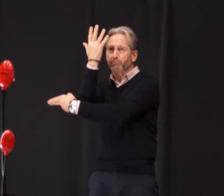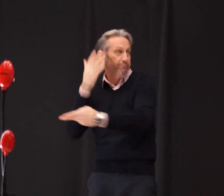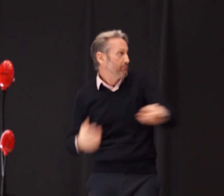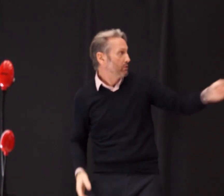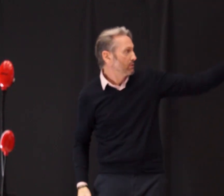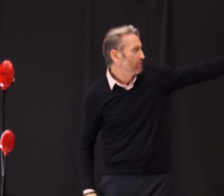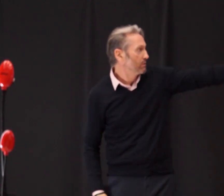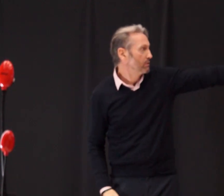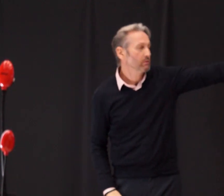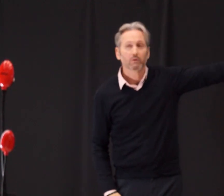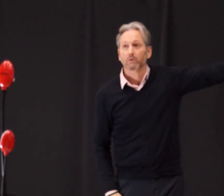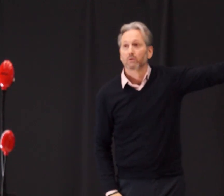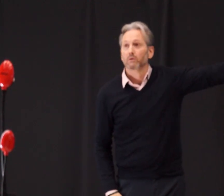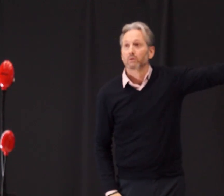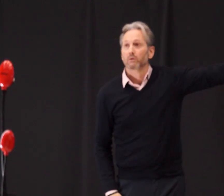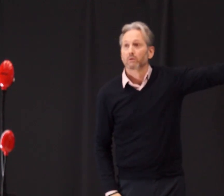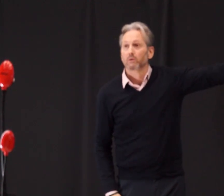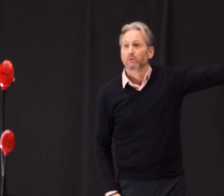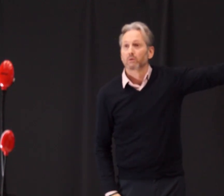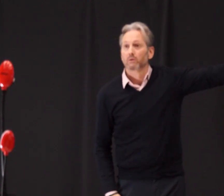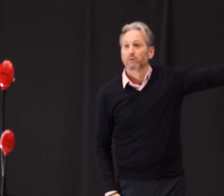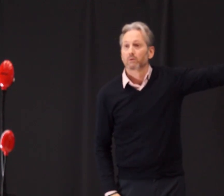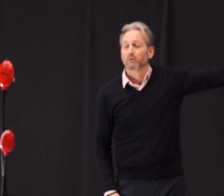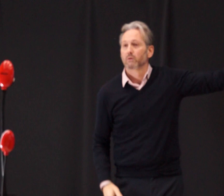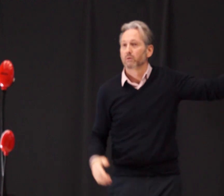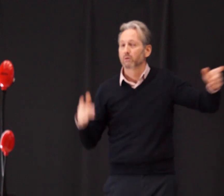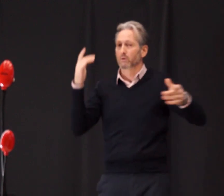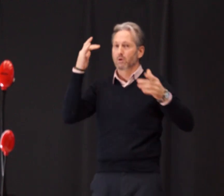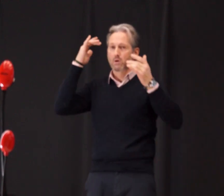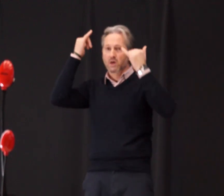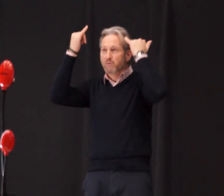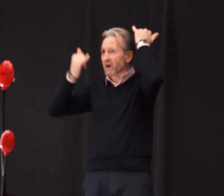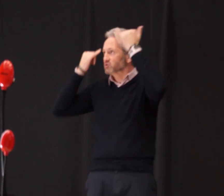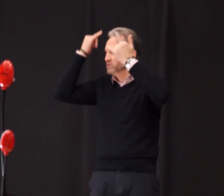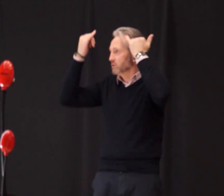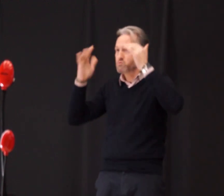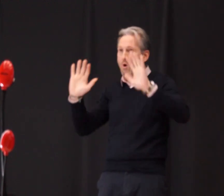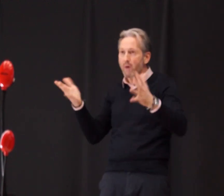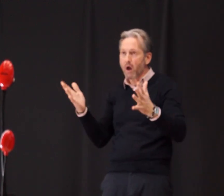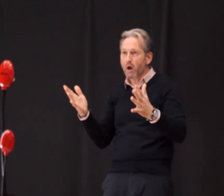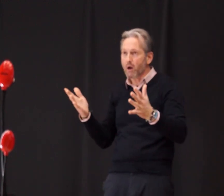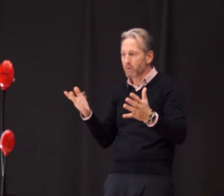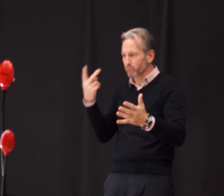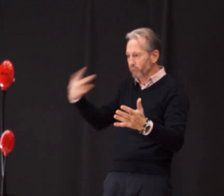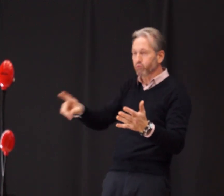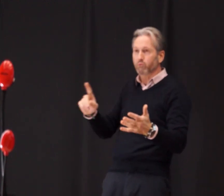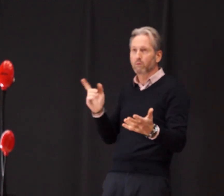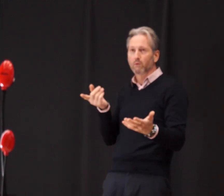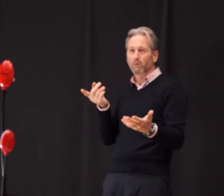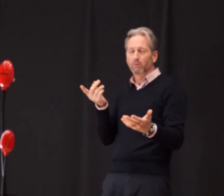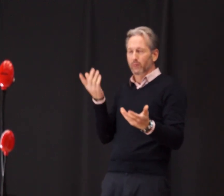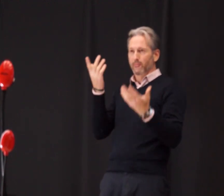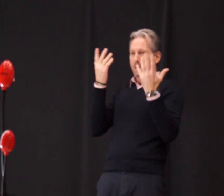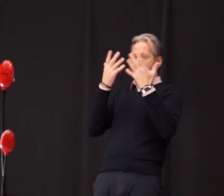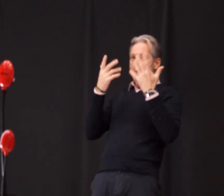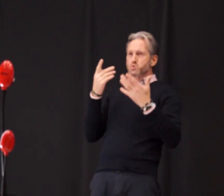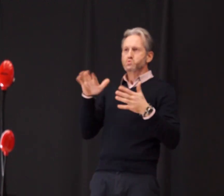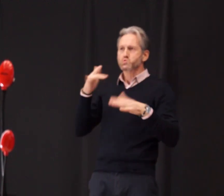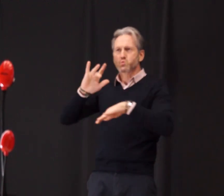eh bien, en fait, on n'enseignerait que la partie supérieure, le tronc et le feuillage, et pas du tout ce qui se passe dessous, les fondamentaux. Or, pour un